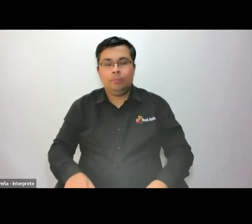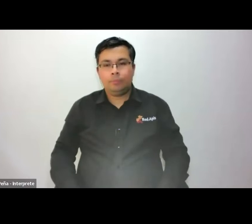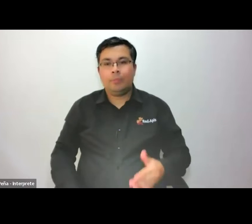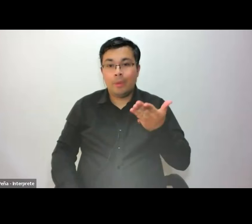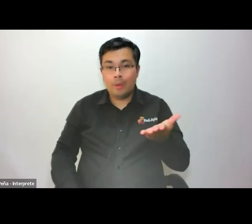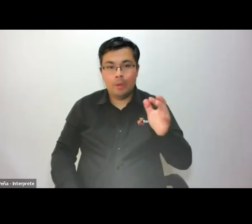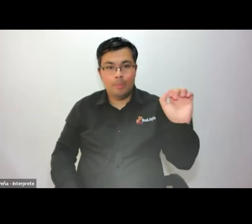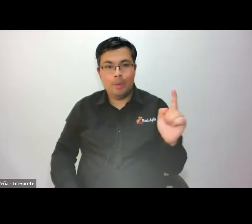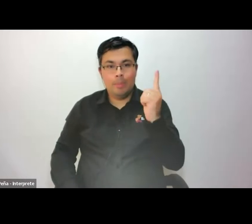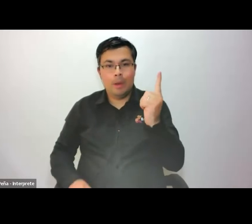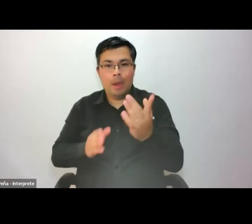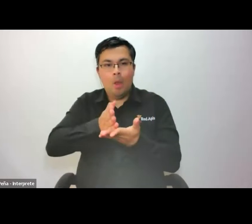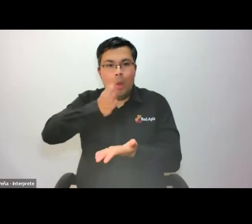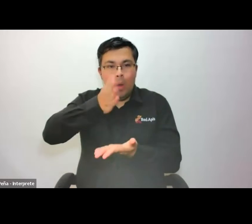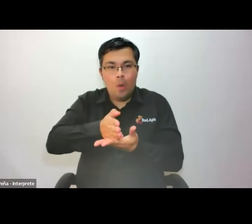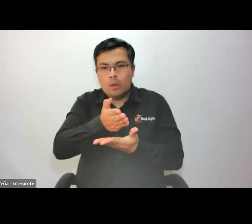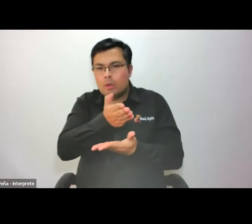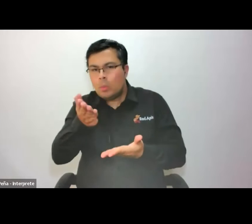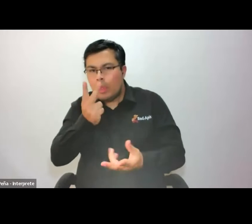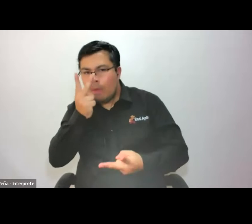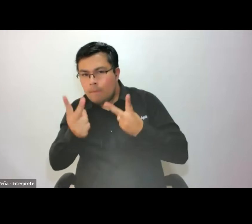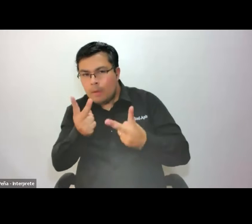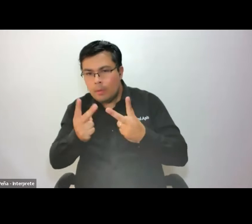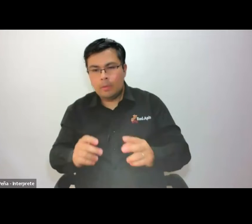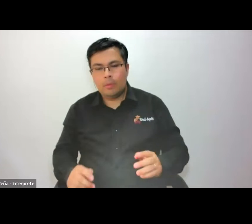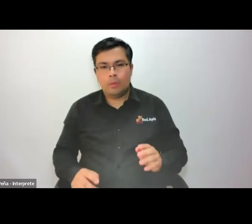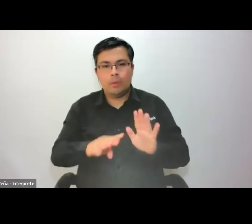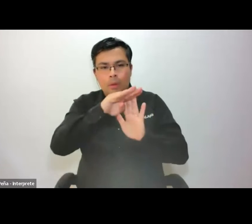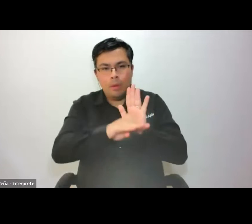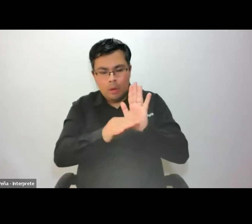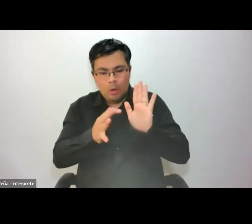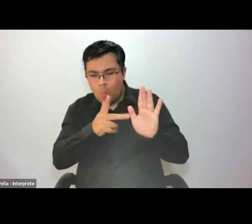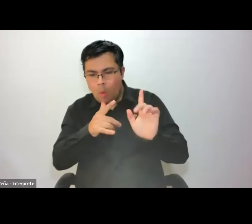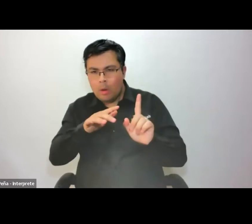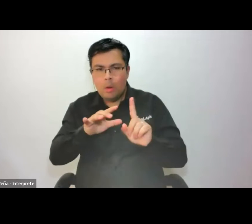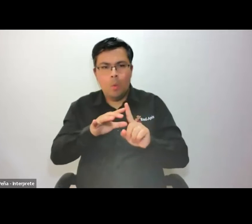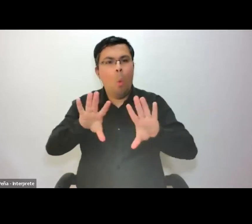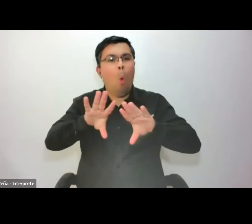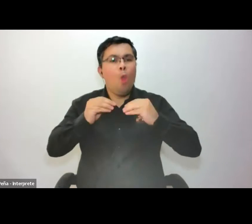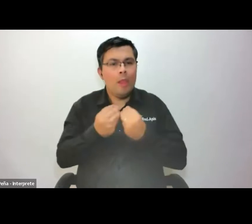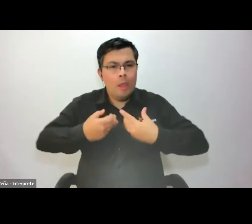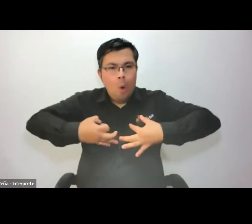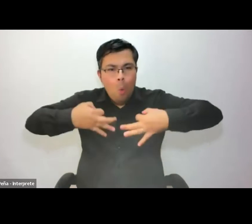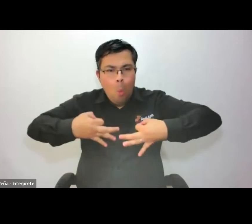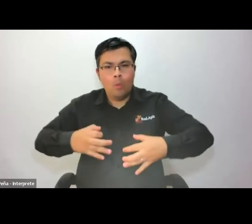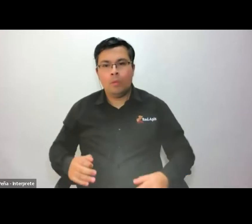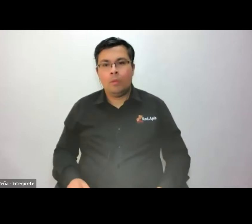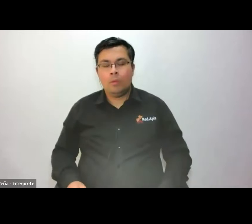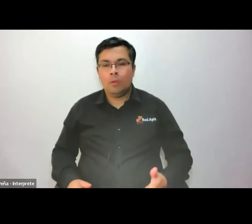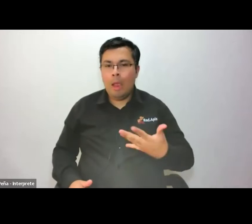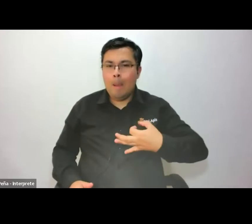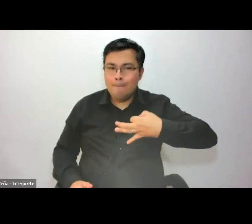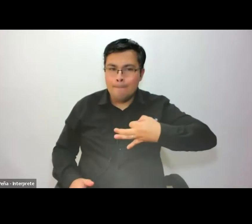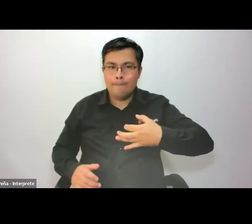obligación que, si se fijan bien, no tiene un contenido preciso, no es que, digamos, específicamente tiene que agregar este punto o